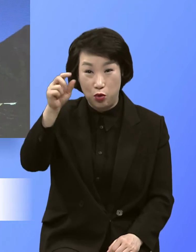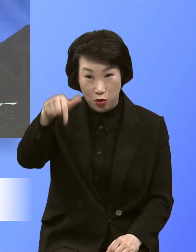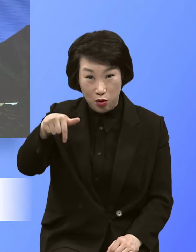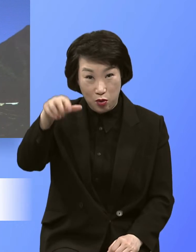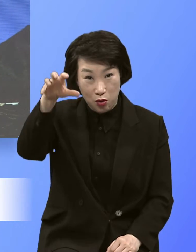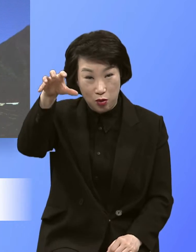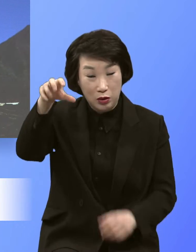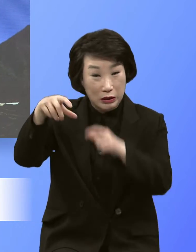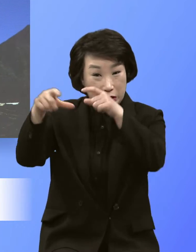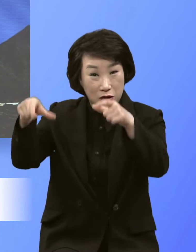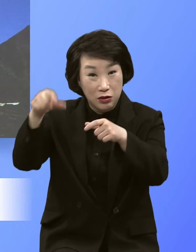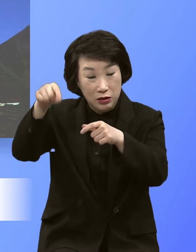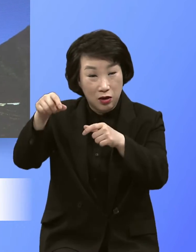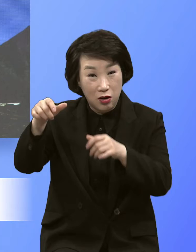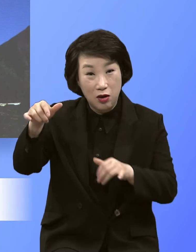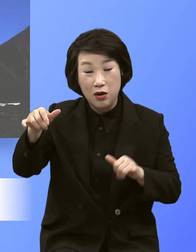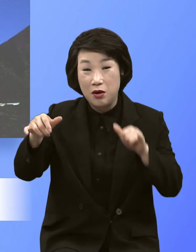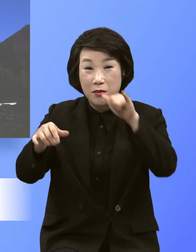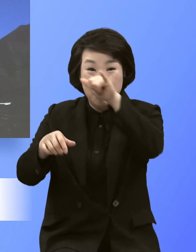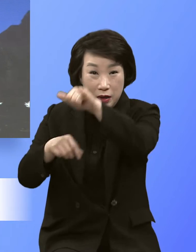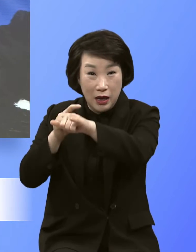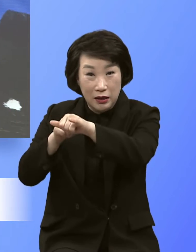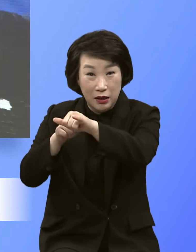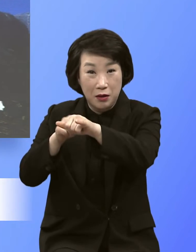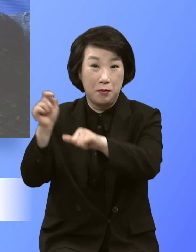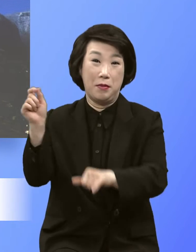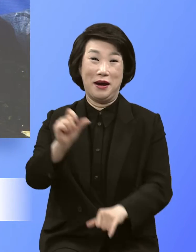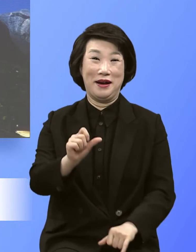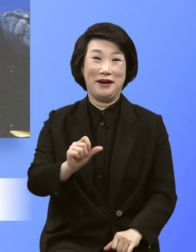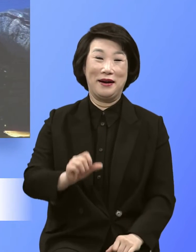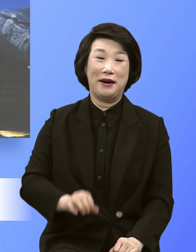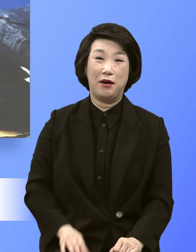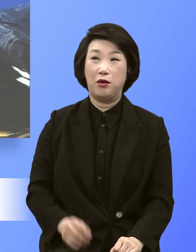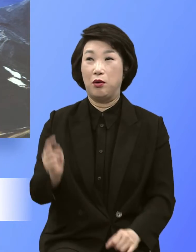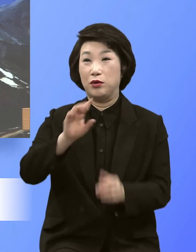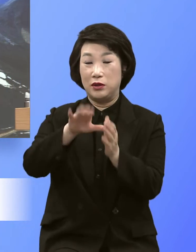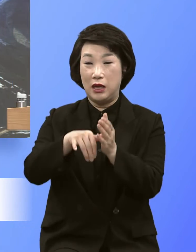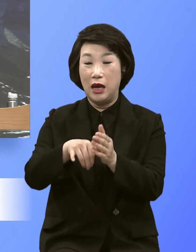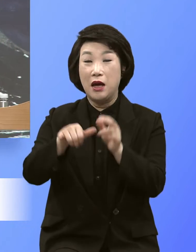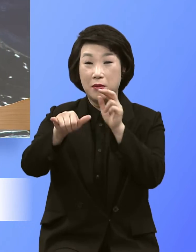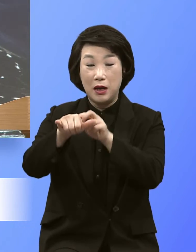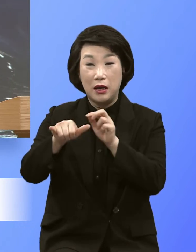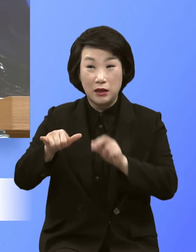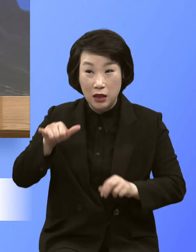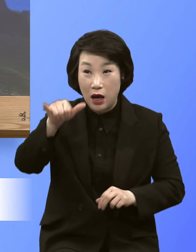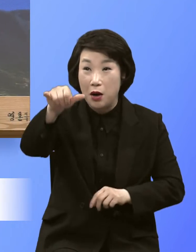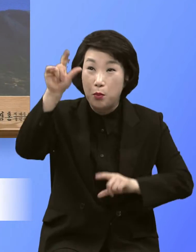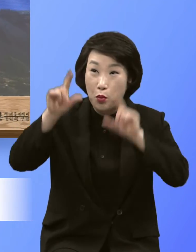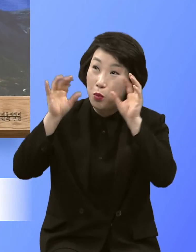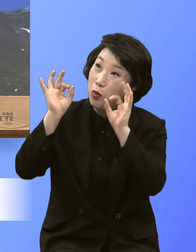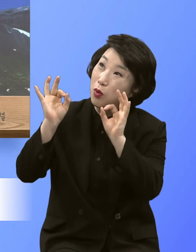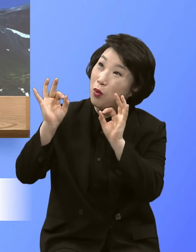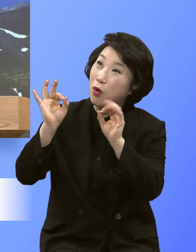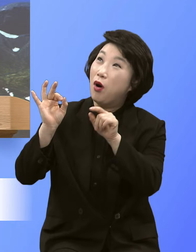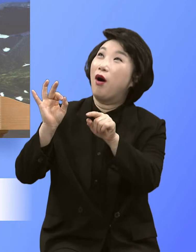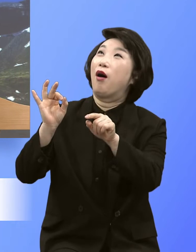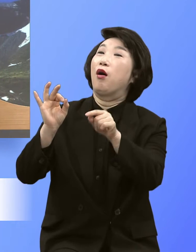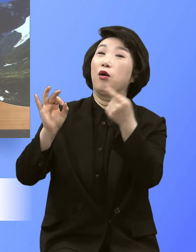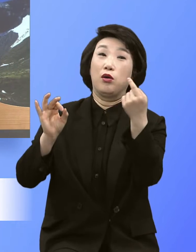날아가는 그런 비행기들입니다. 어떤 때 비행기가 날아간 것을 보면